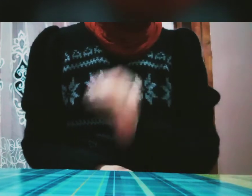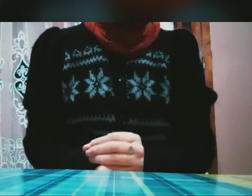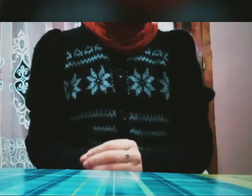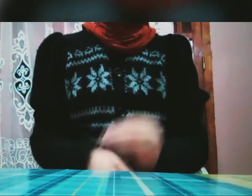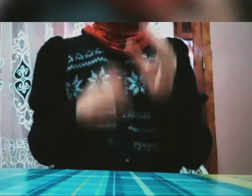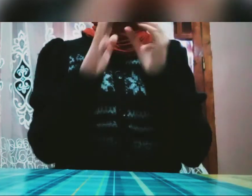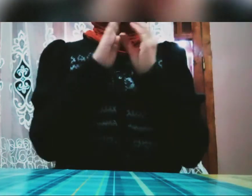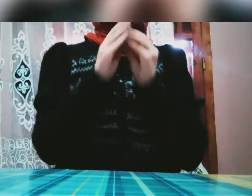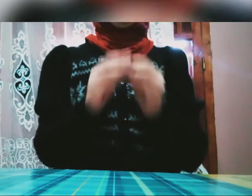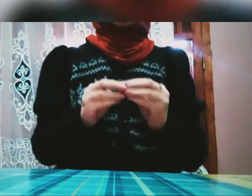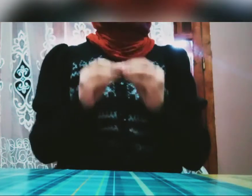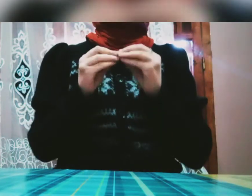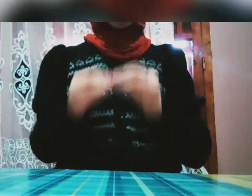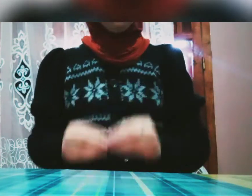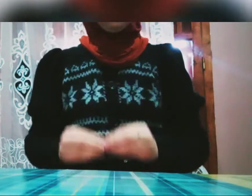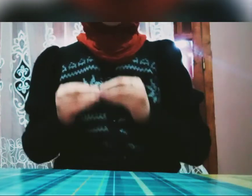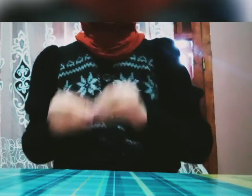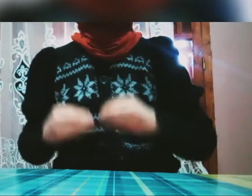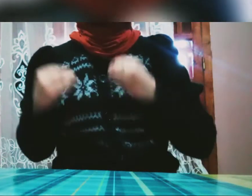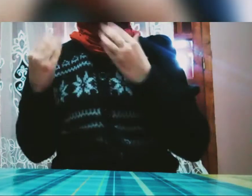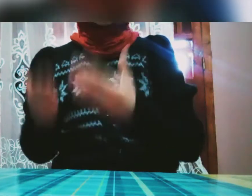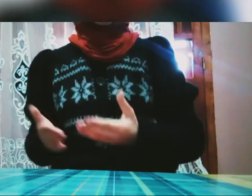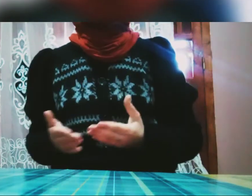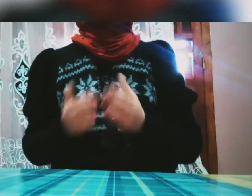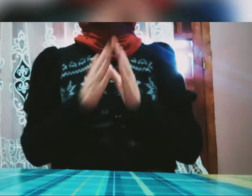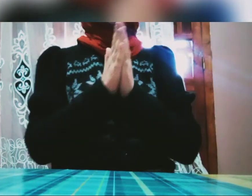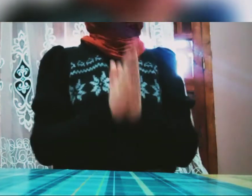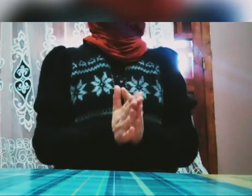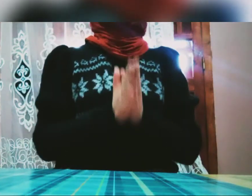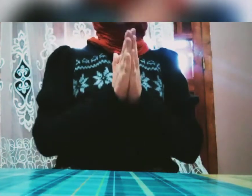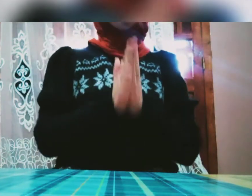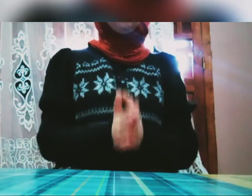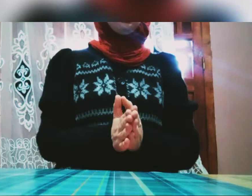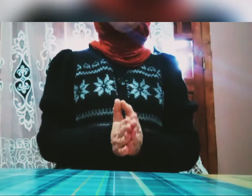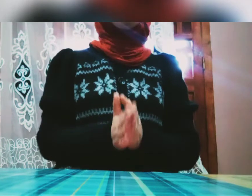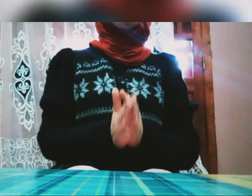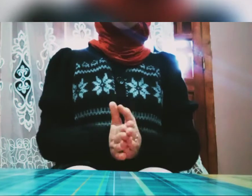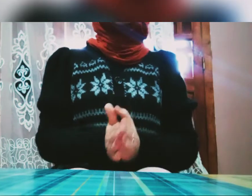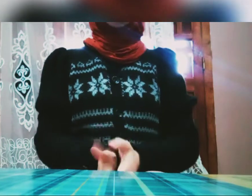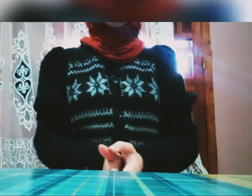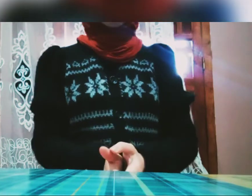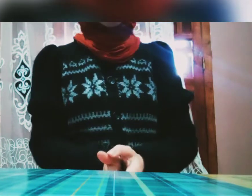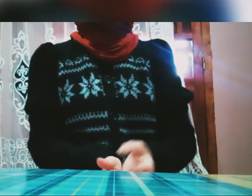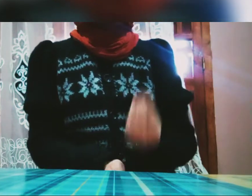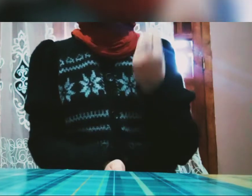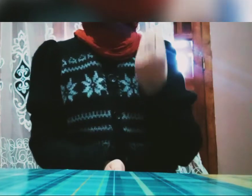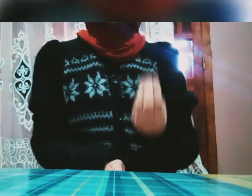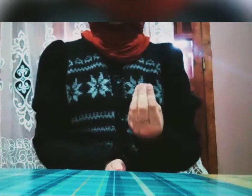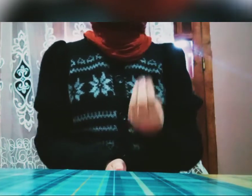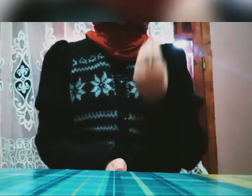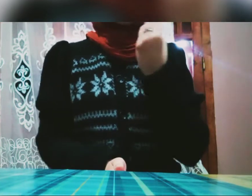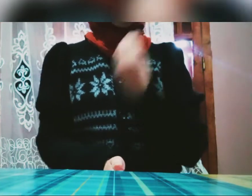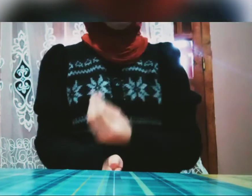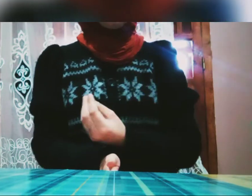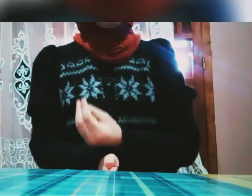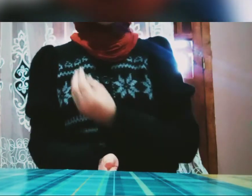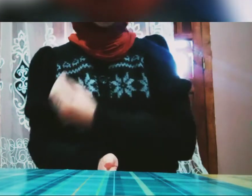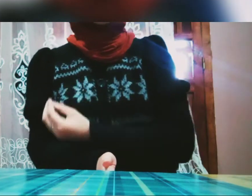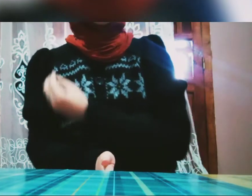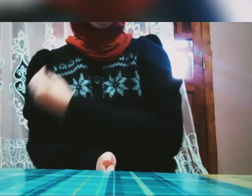النجاح أو الطريق إلى النجاح، أو هذه السلسلة التي يبحث عنها كل شخص حاب ينجح وحاب